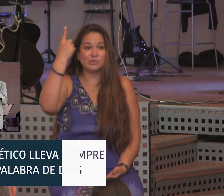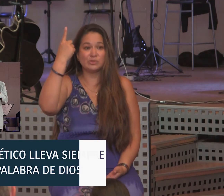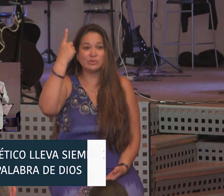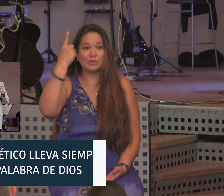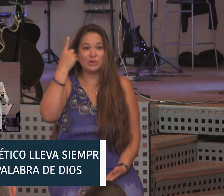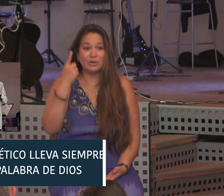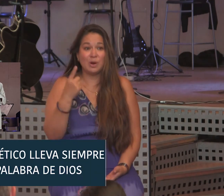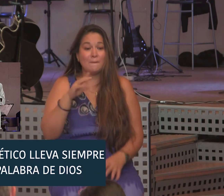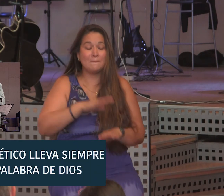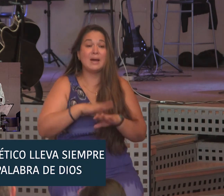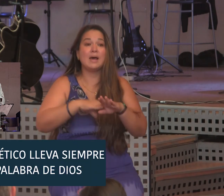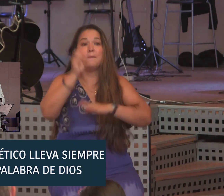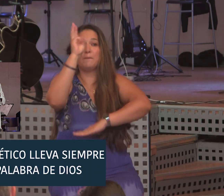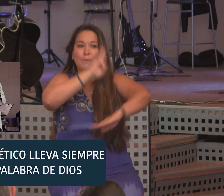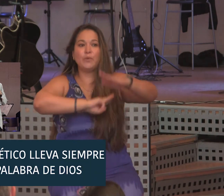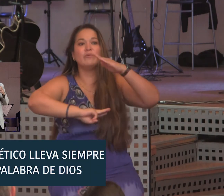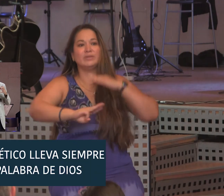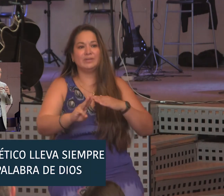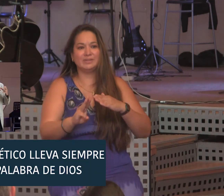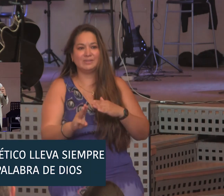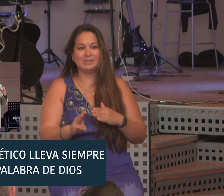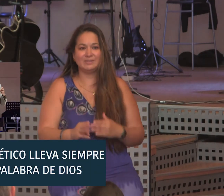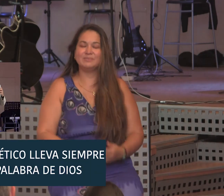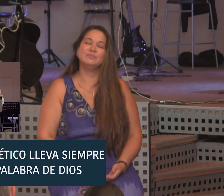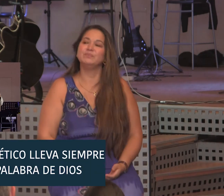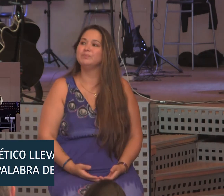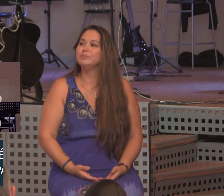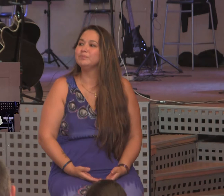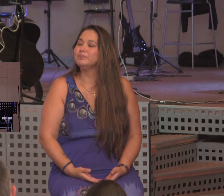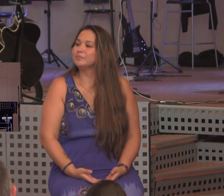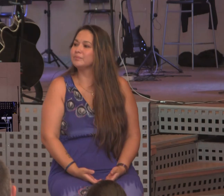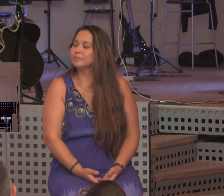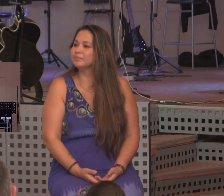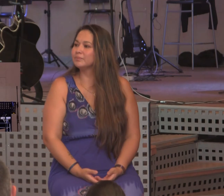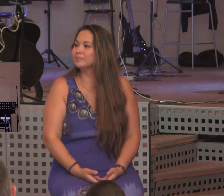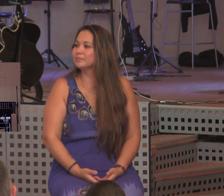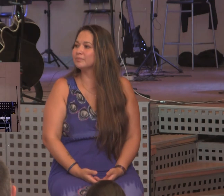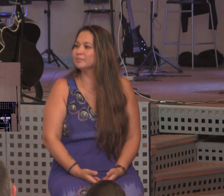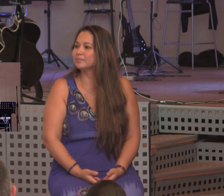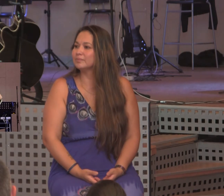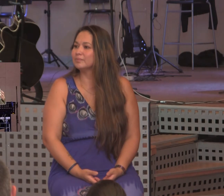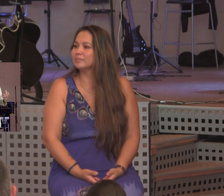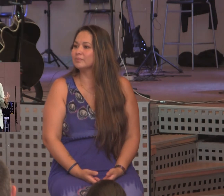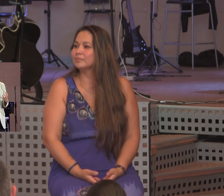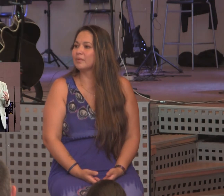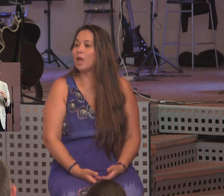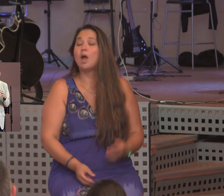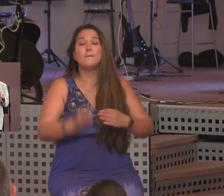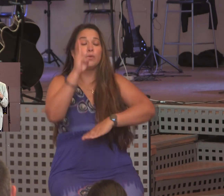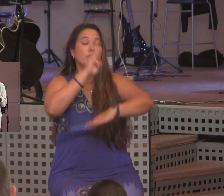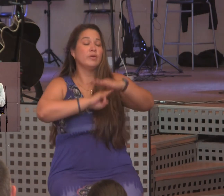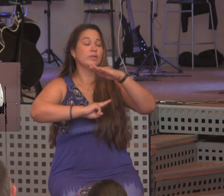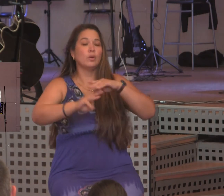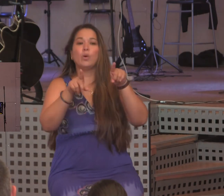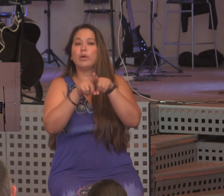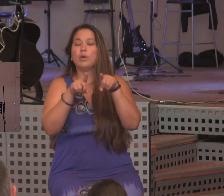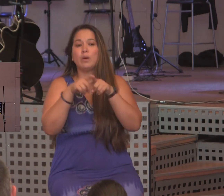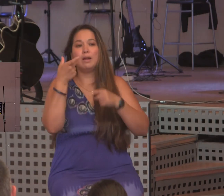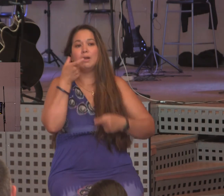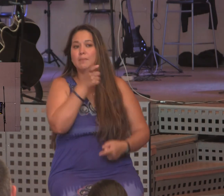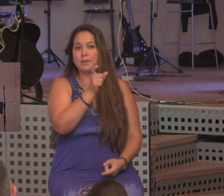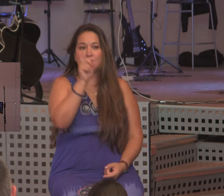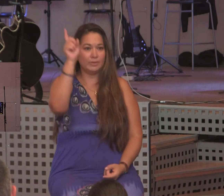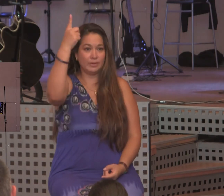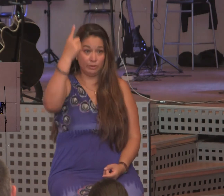Por eso algunos lo unen todo y dicen que lo profético hoy en día simplemente es la palabra, enseñar de la palabra.